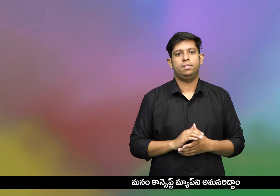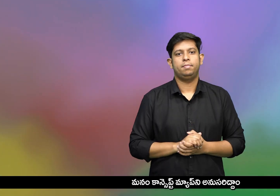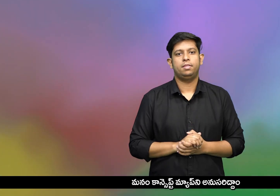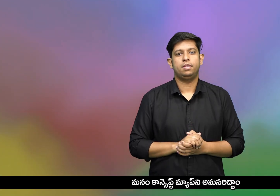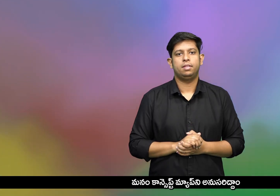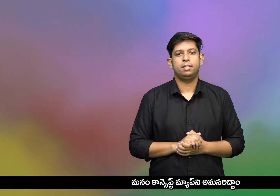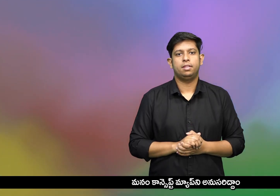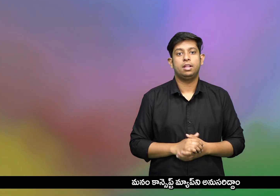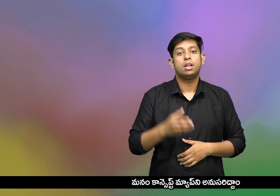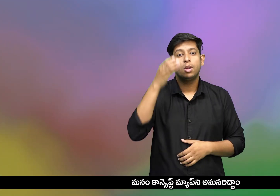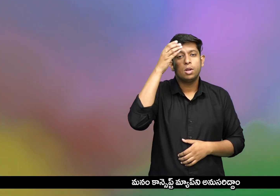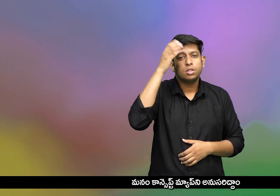అనుసరిద్దాం.